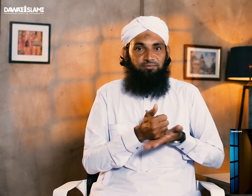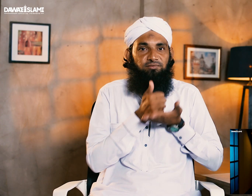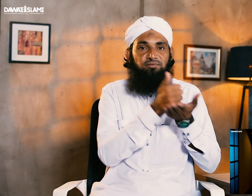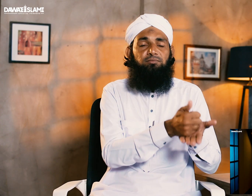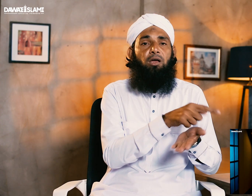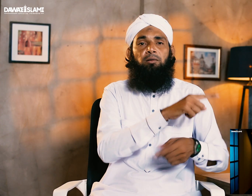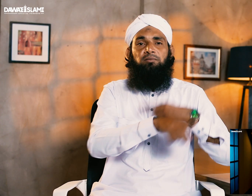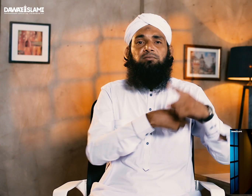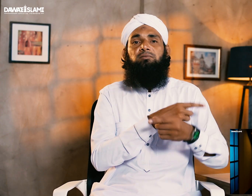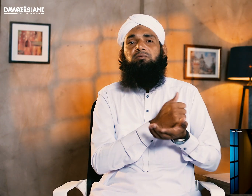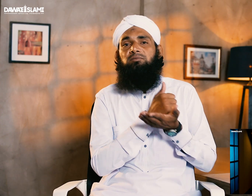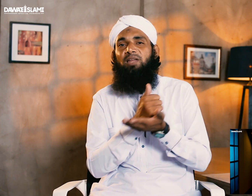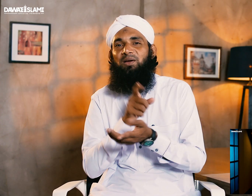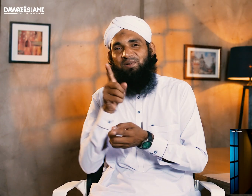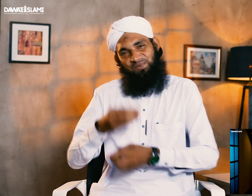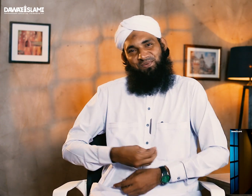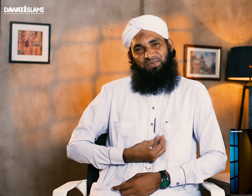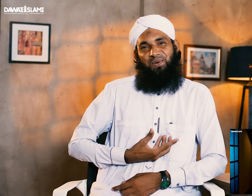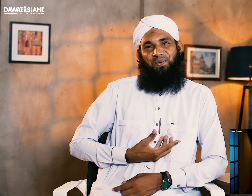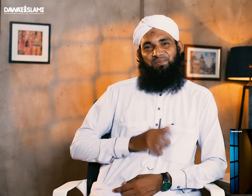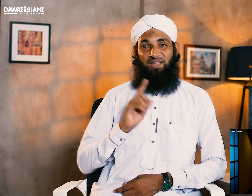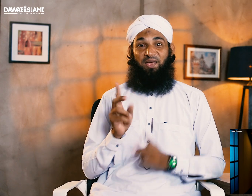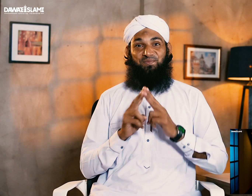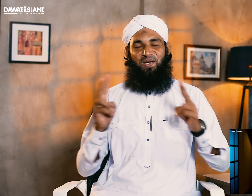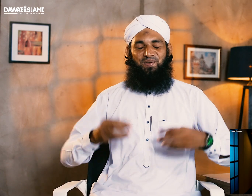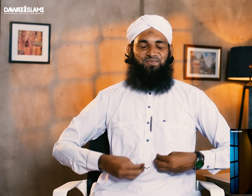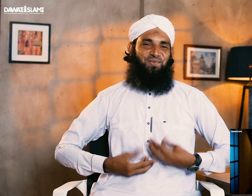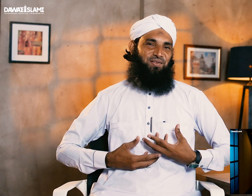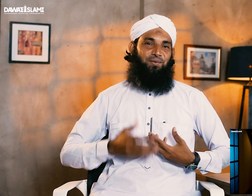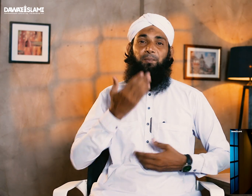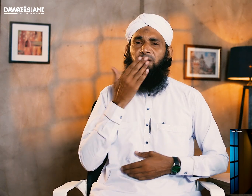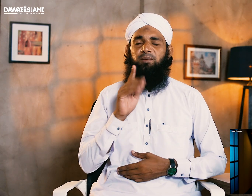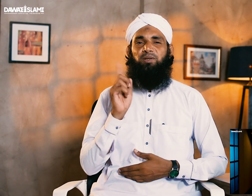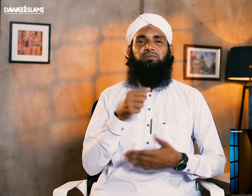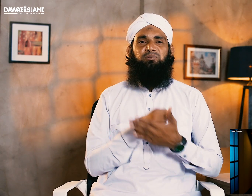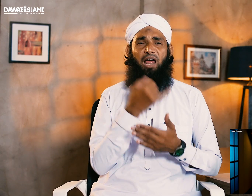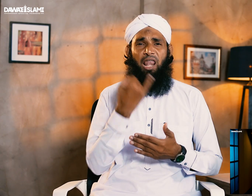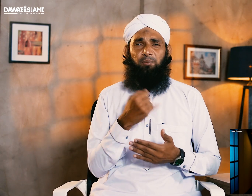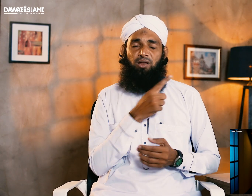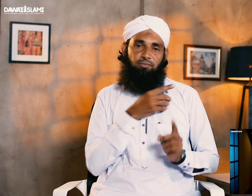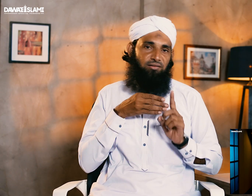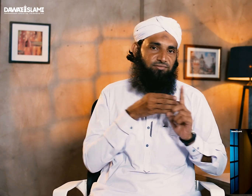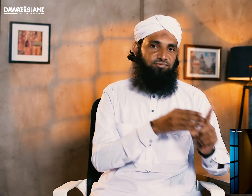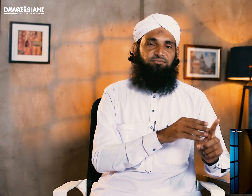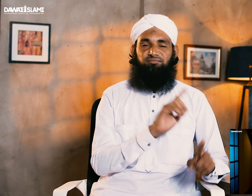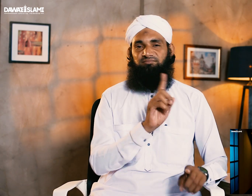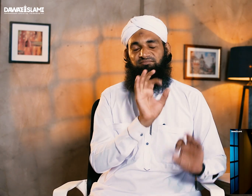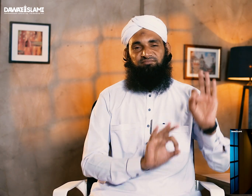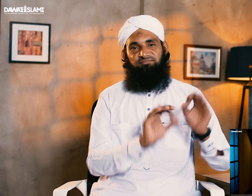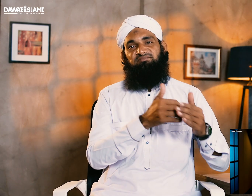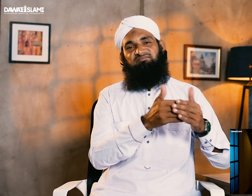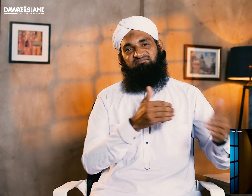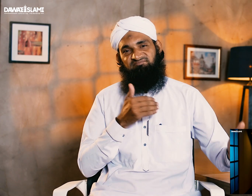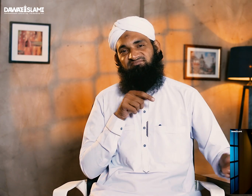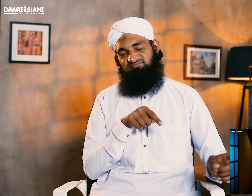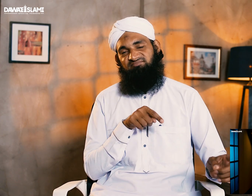کے شکر میں یقیناً وہ انداز اختیار کیا جائے گا کہ جو آپ کے محسن کی خوشی کا سبب بنے، نہ کہ وہ کام کیا جائے گا جو اسے ناپسند ہو، کہ پھر